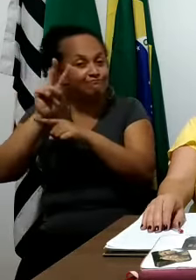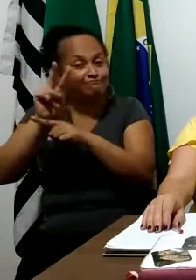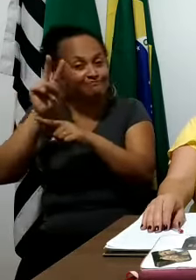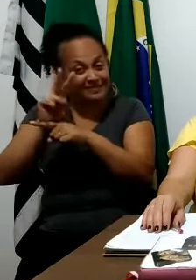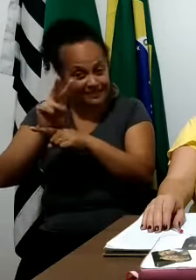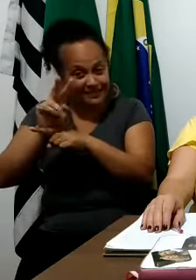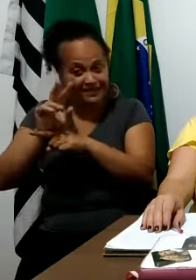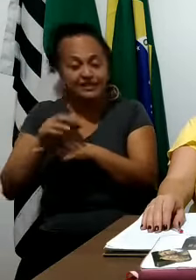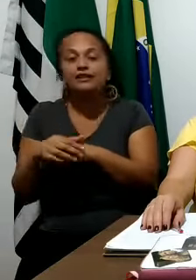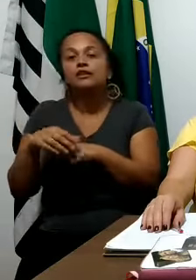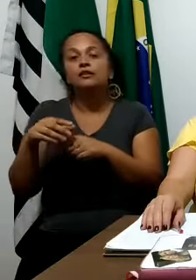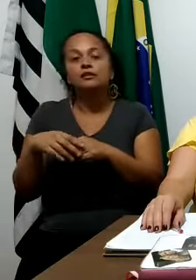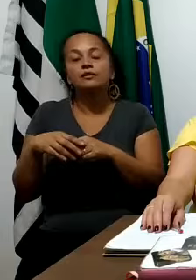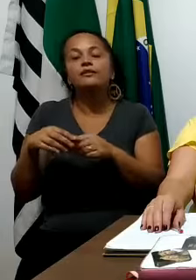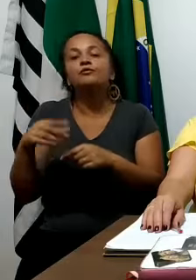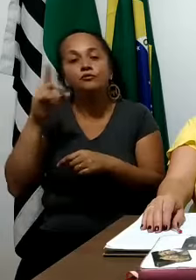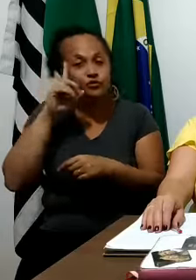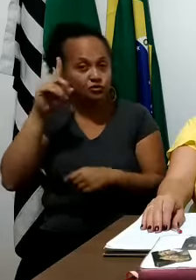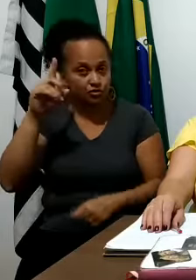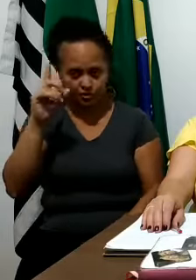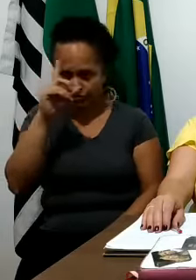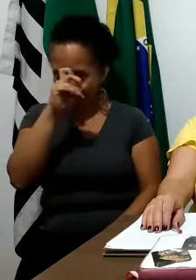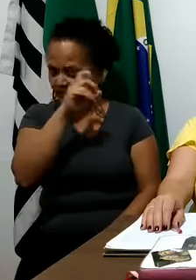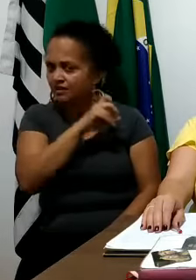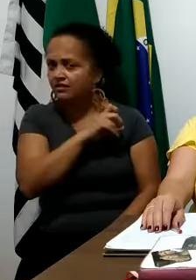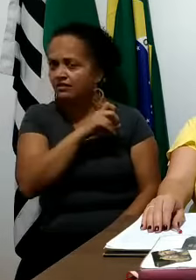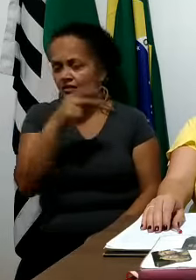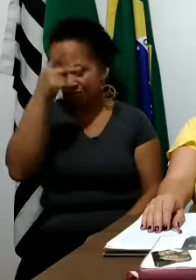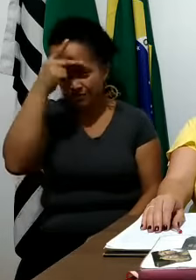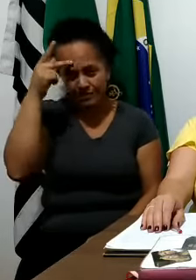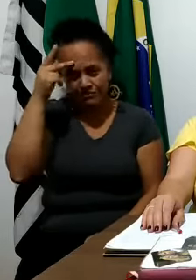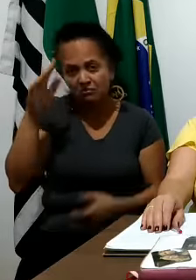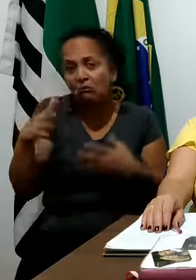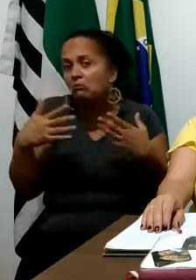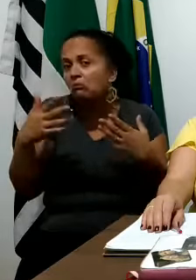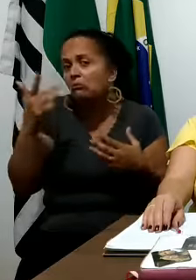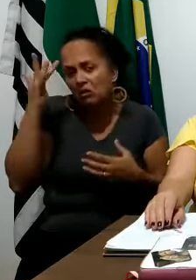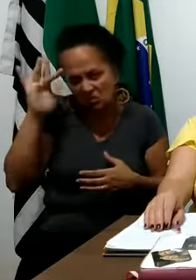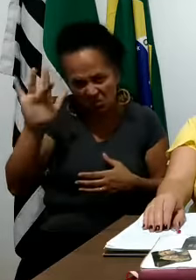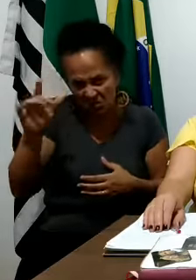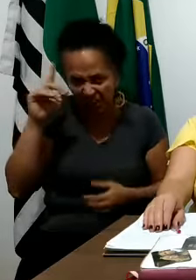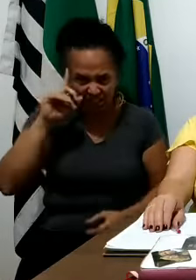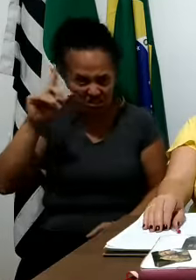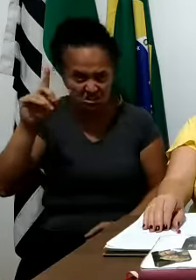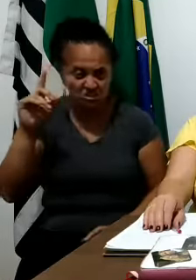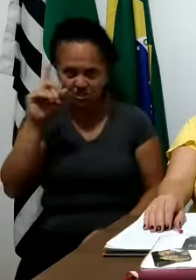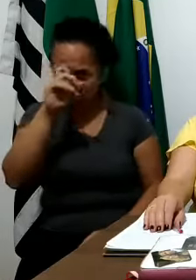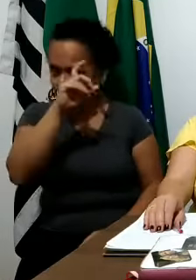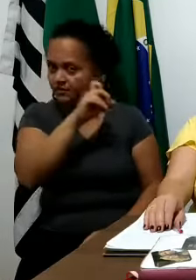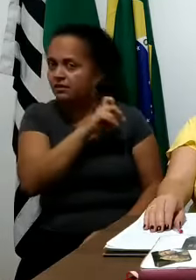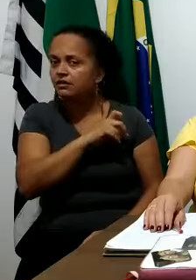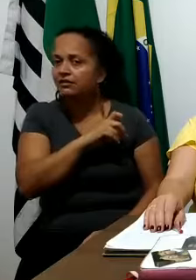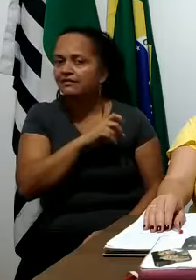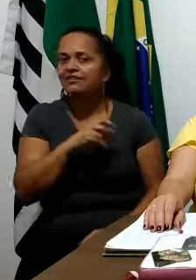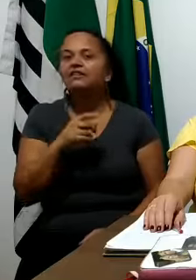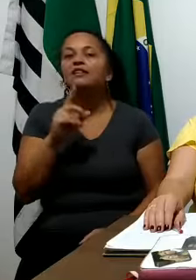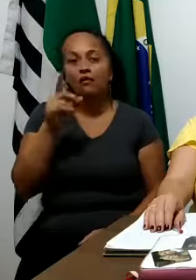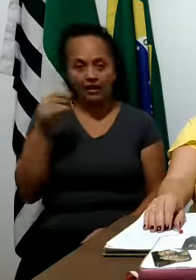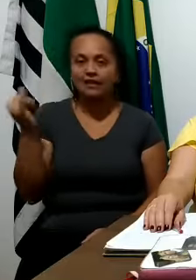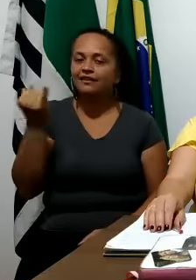não tem esses momentos difíceis, né? Todos nós temos esses momentos difíceis. E é tão importante saber que tem